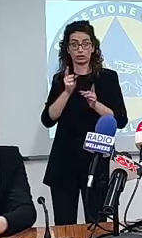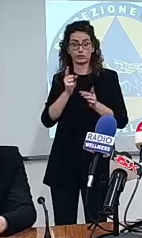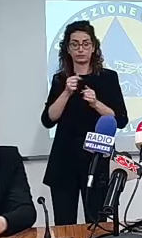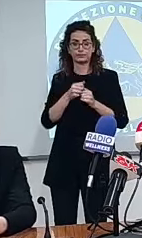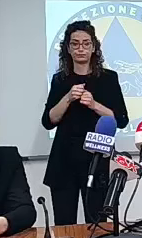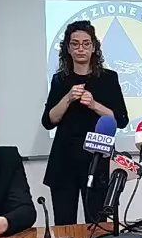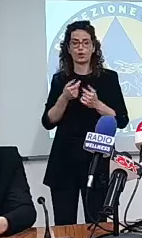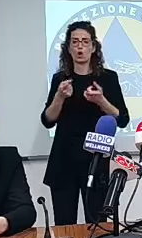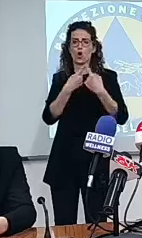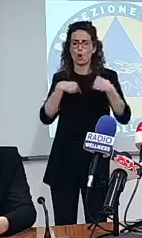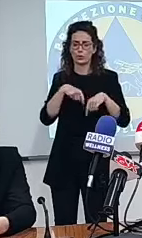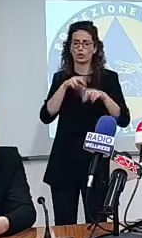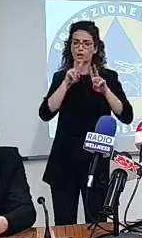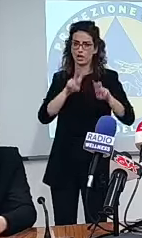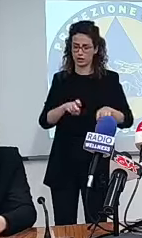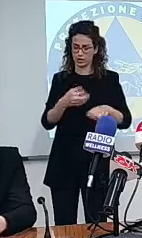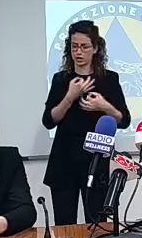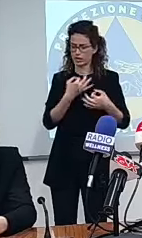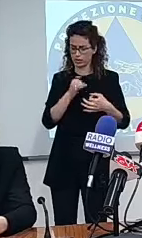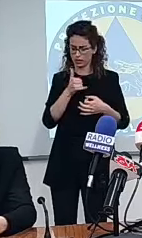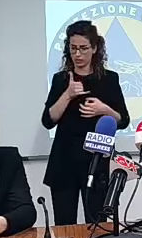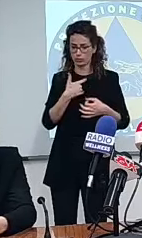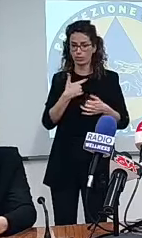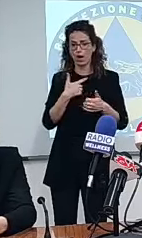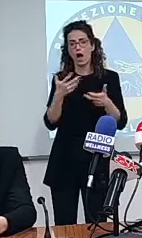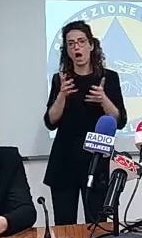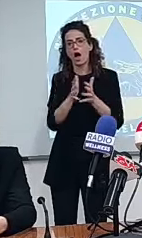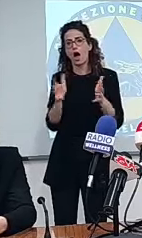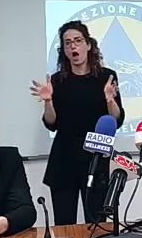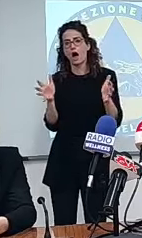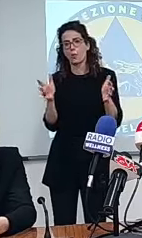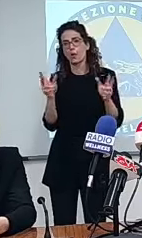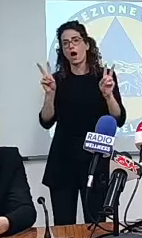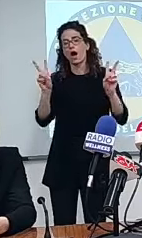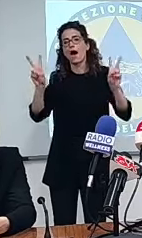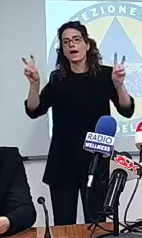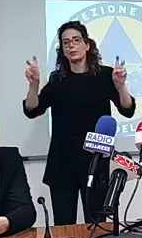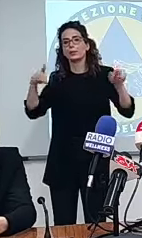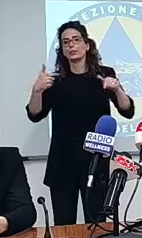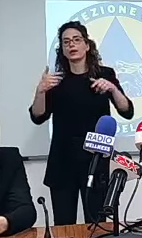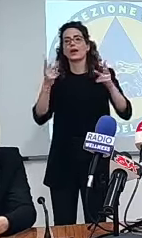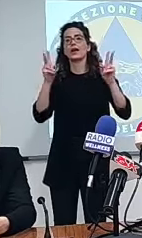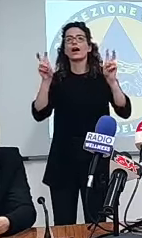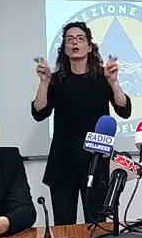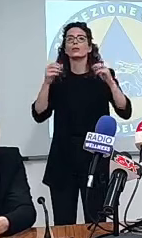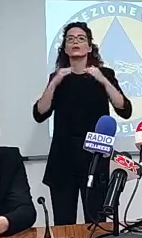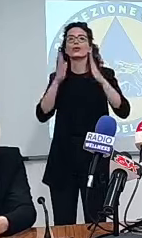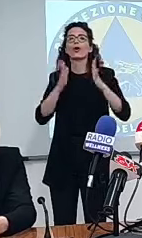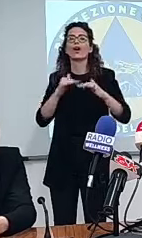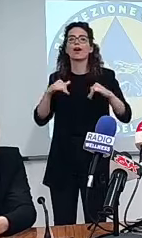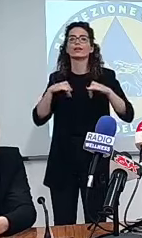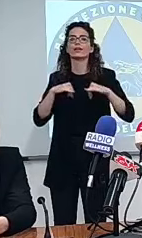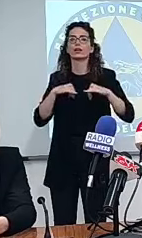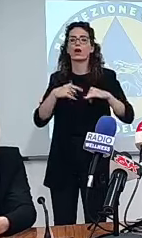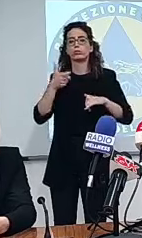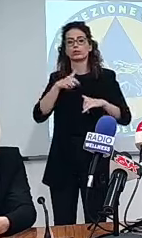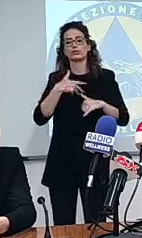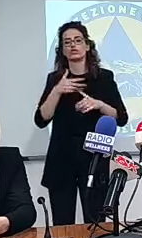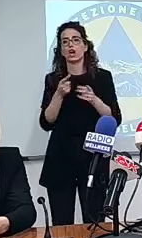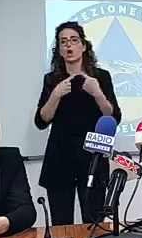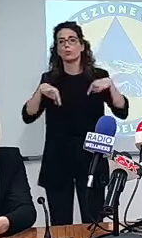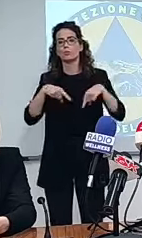la commissione d'inchiesta, ma tenerla allargata a tutto il tema delle case di riposo, perché c'è una commissione d'inchiesta chiesta dall'opposizione